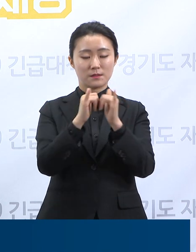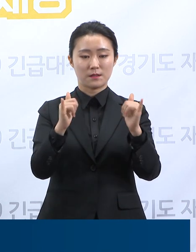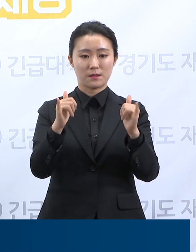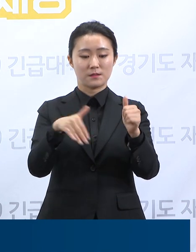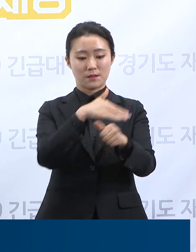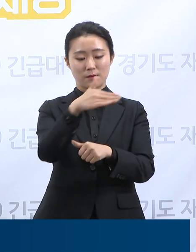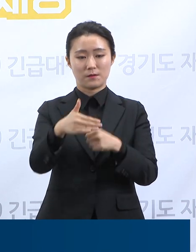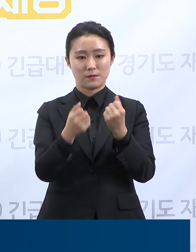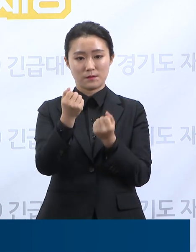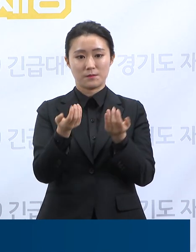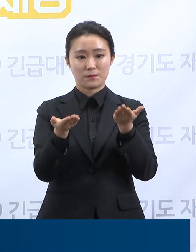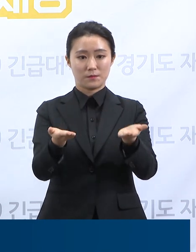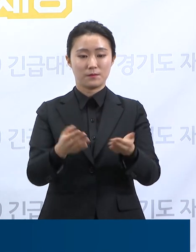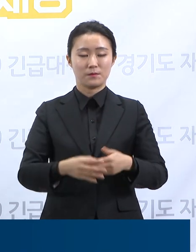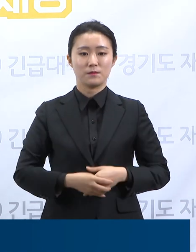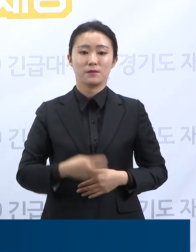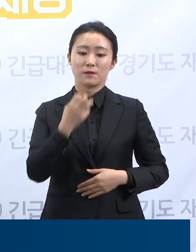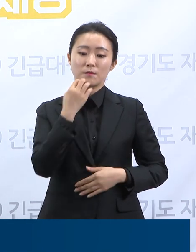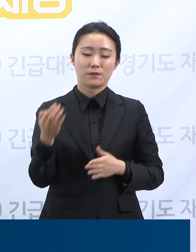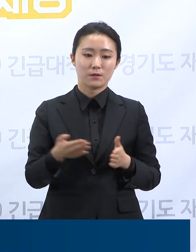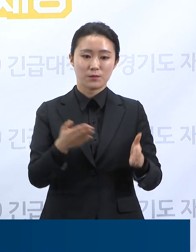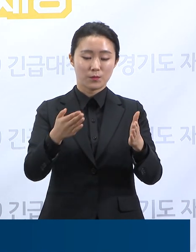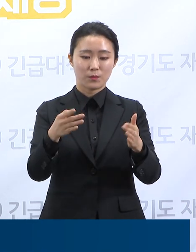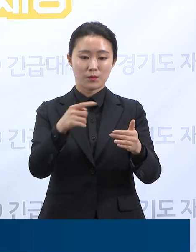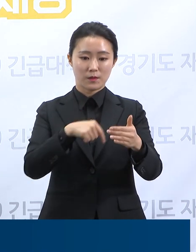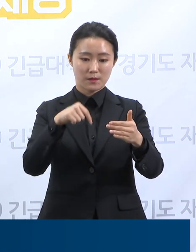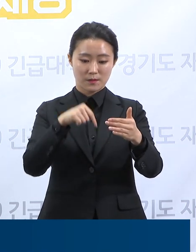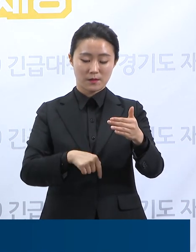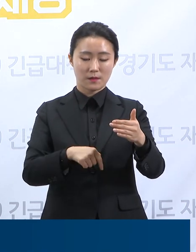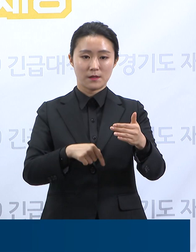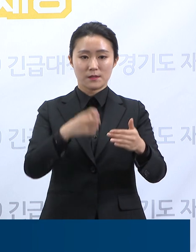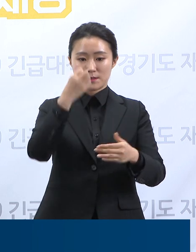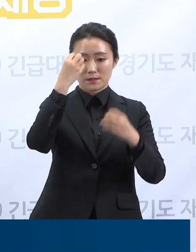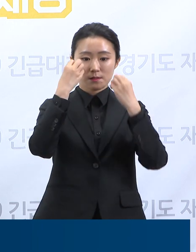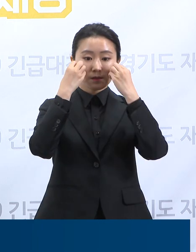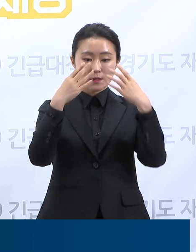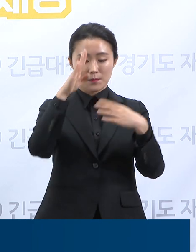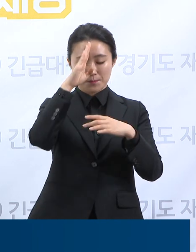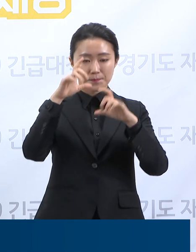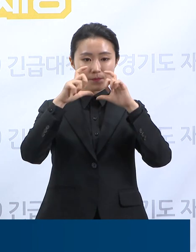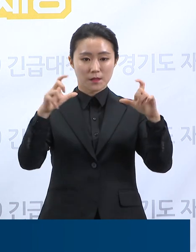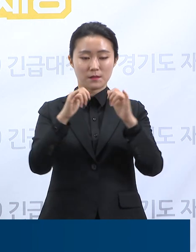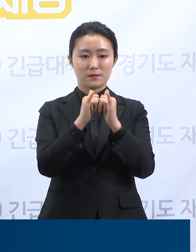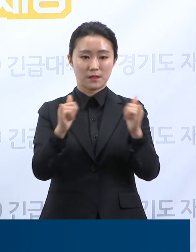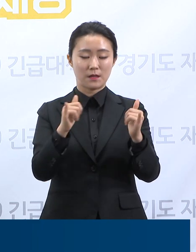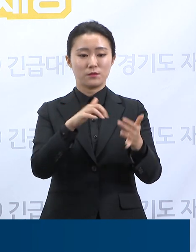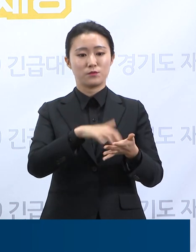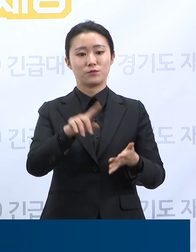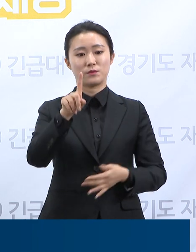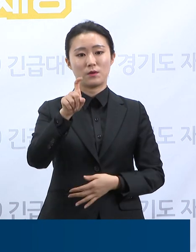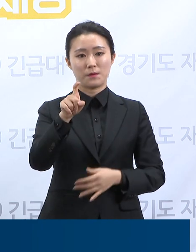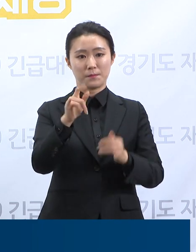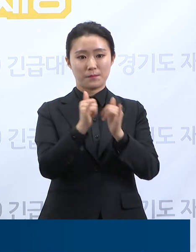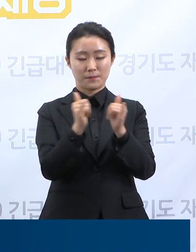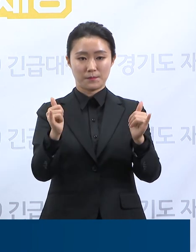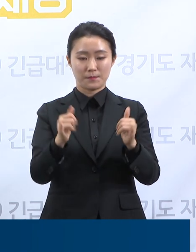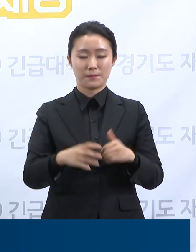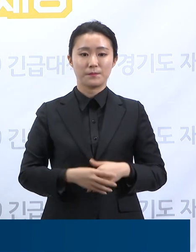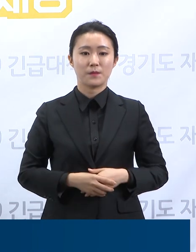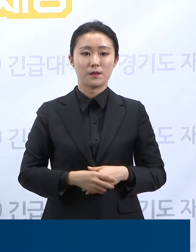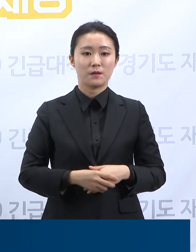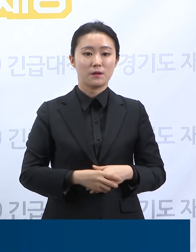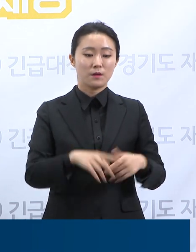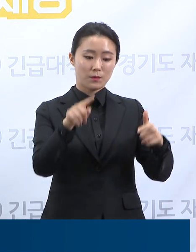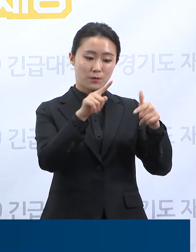신규 확진자는 총 11명으로, 서울 금천구 도전기 업체 관련 5명, 의왕 롯데제과 물류센터 관련